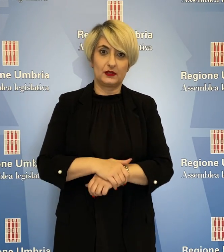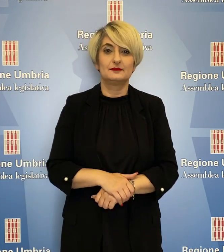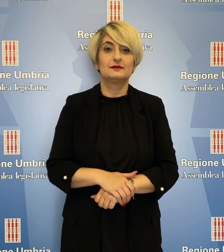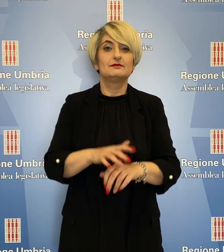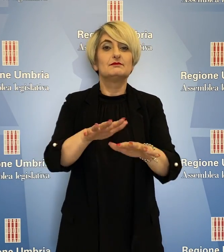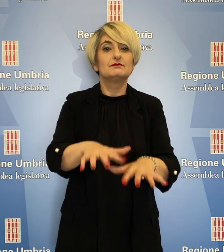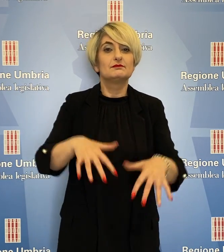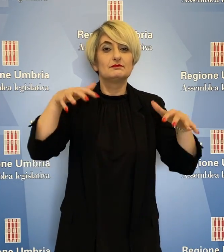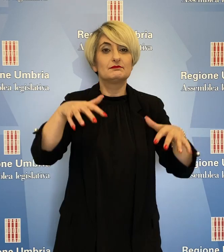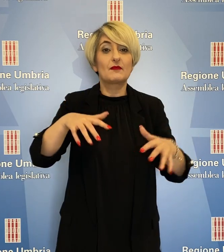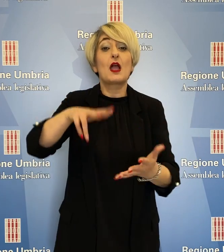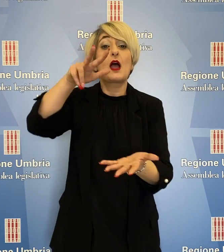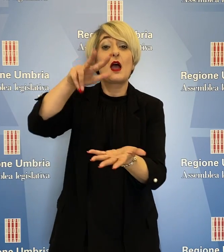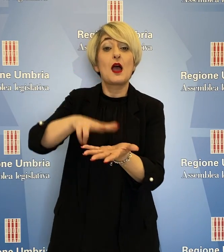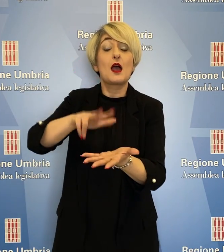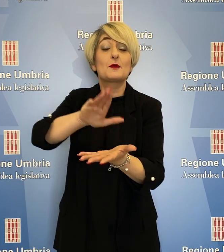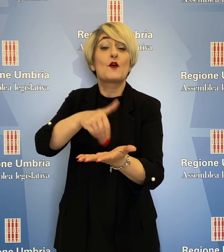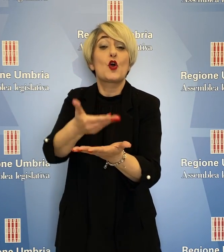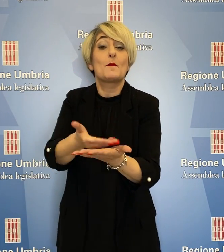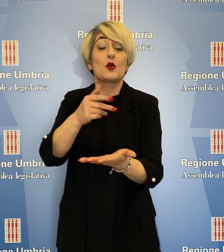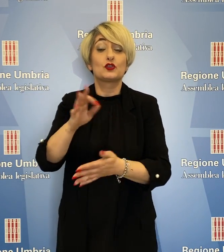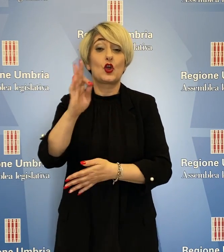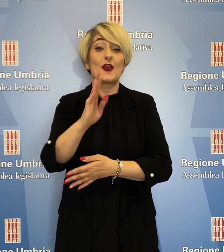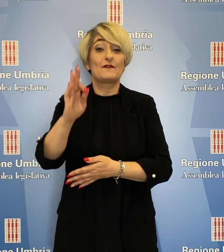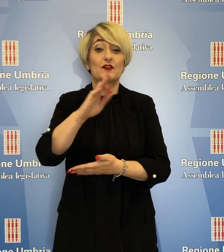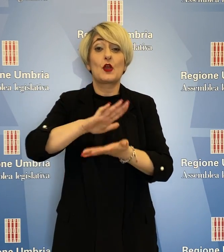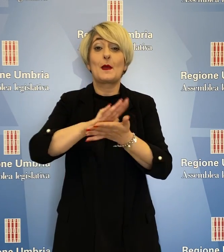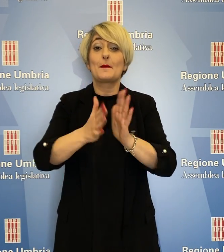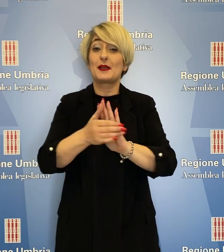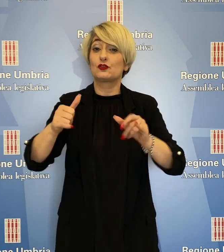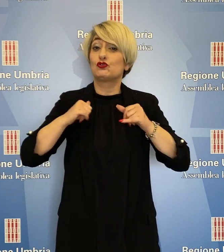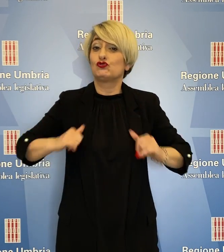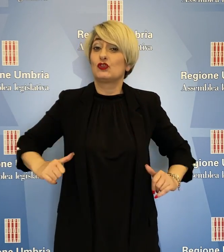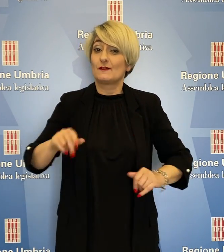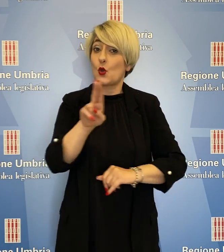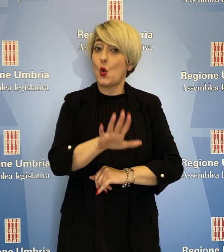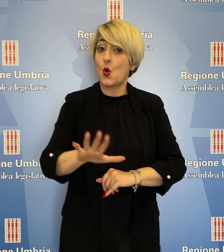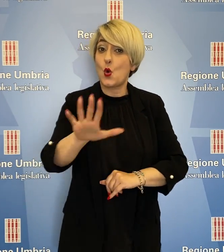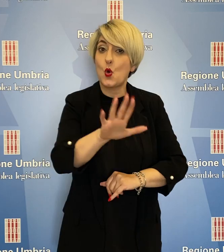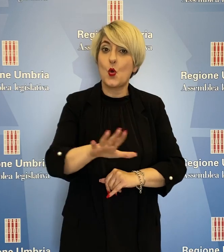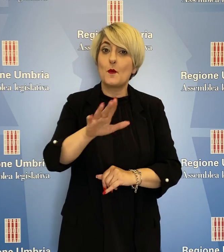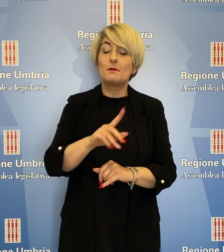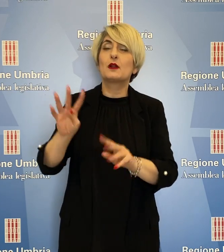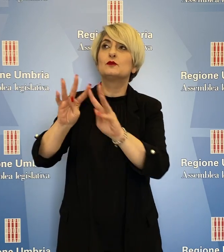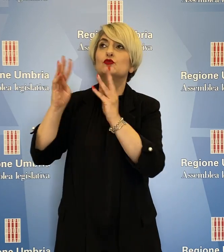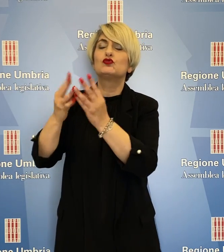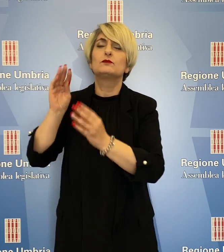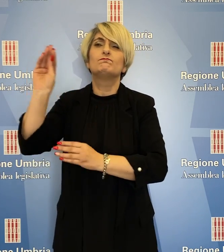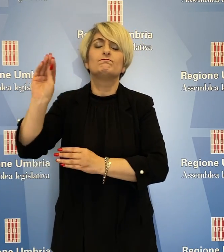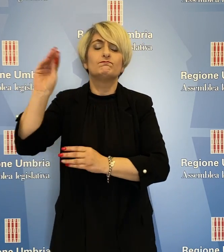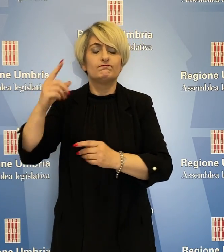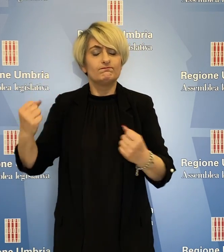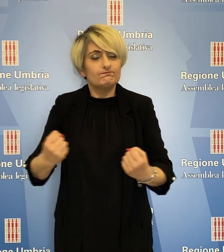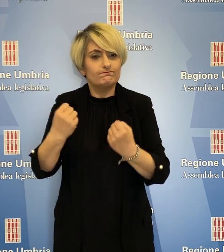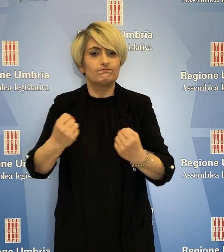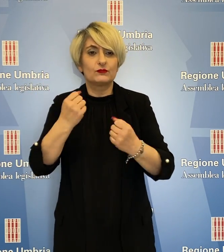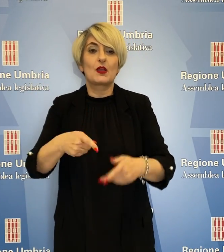L'Aula ha anche approvato la mozione di Andrea Fora, patto civico per l'Umbria, che chiede alla Giunta di attivarsi per la